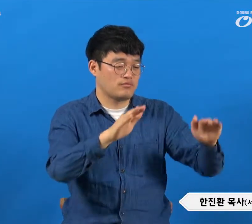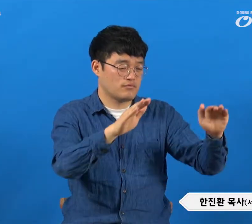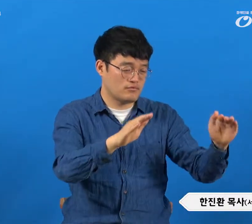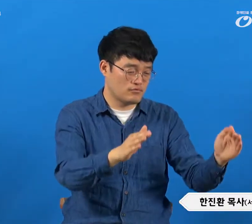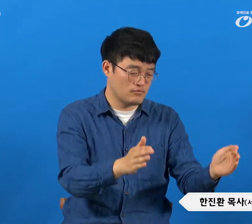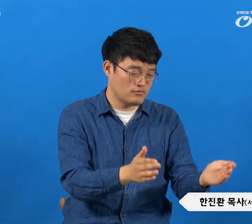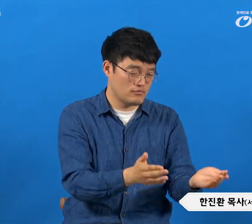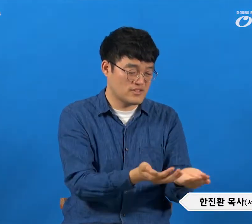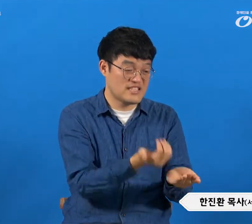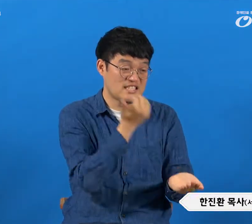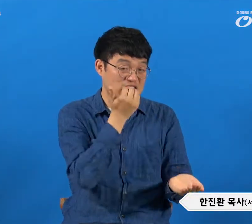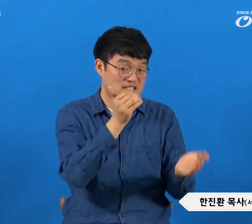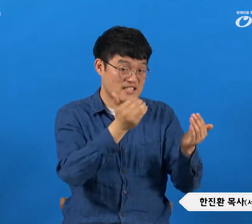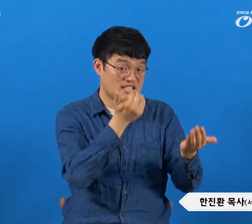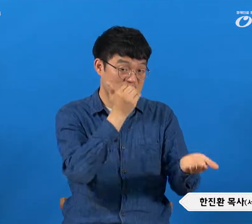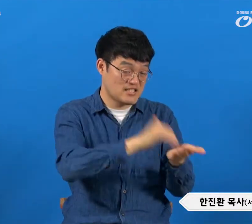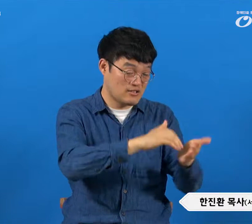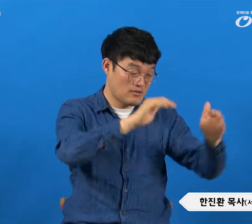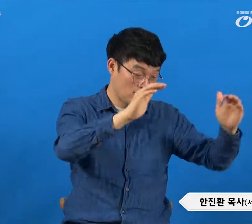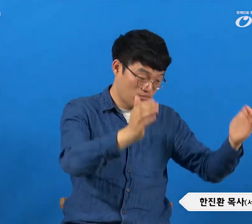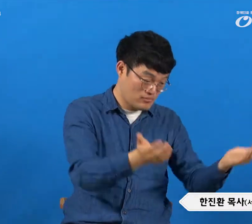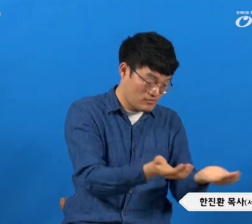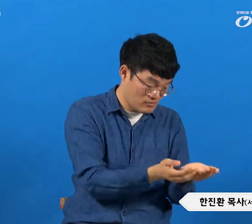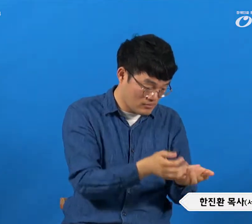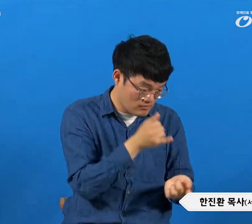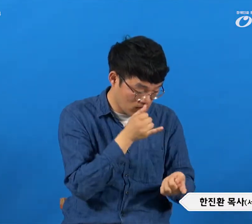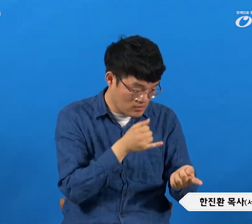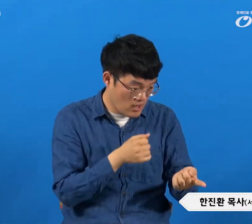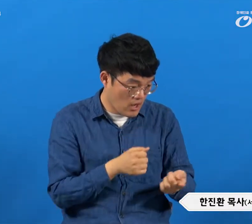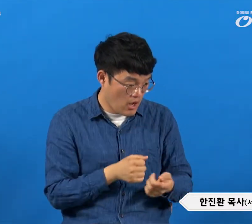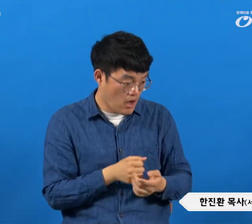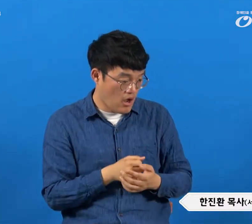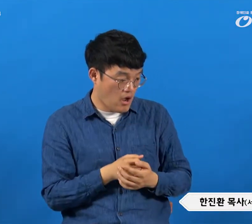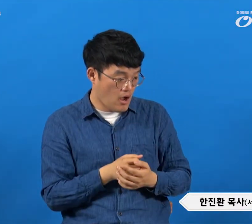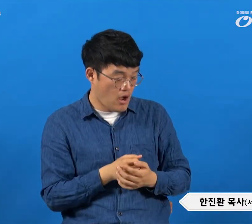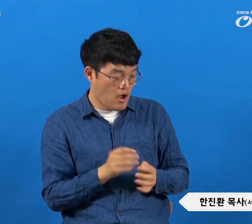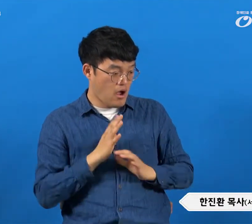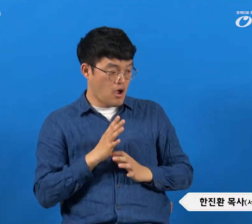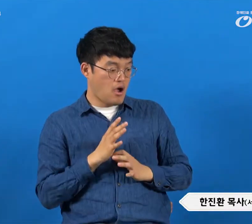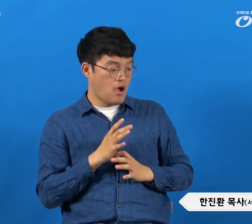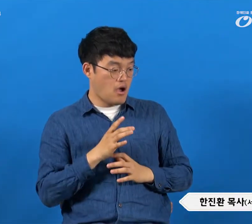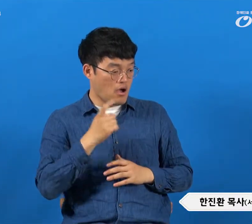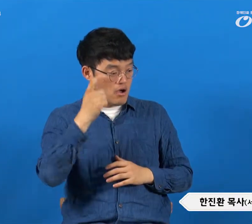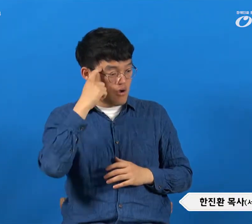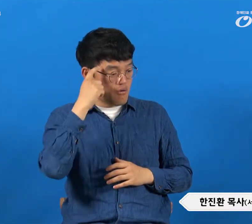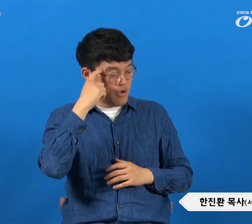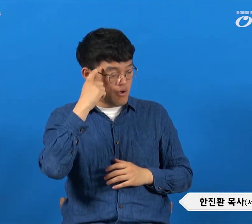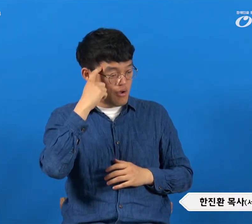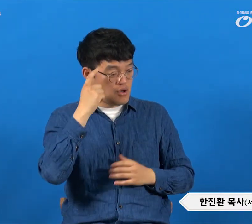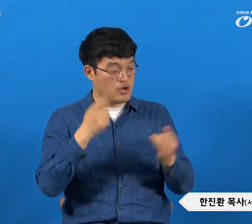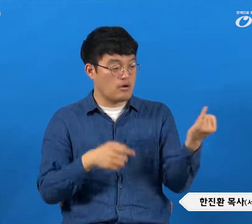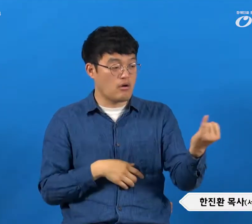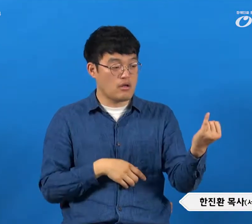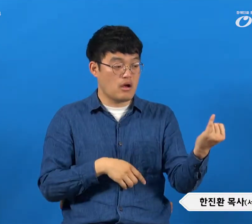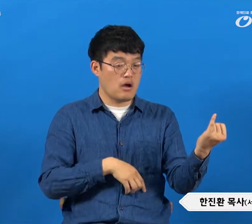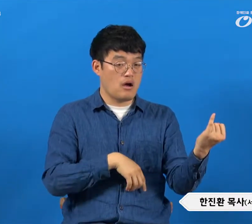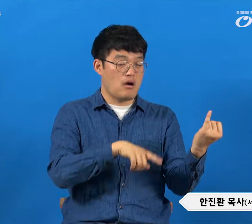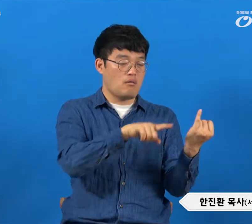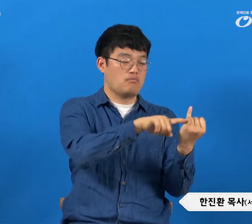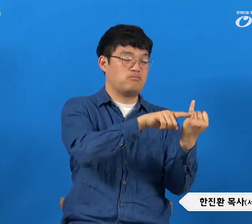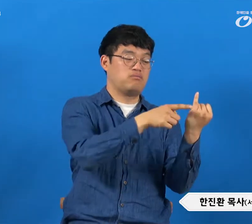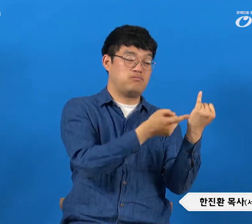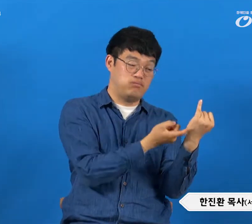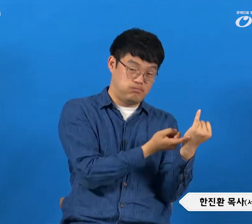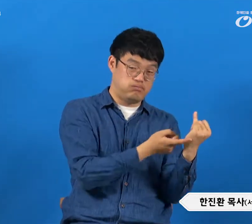움푹 파여있는 그 바위 틈 사이에 기막힌 일이 벌어져 있었습니다. 만삭의 부인이